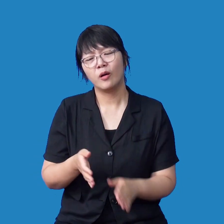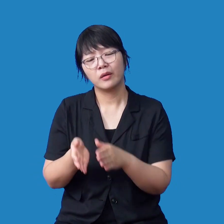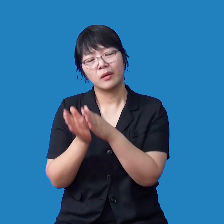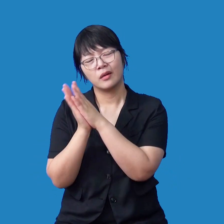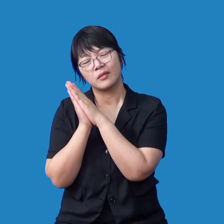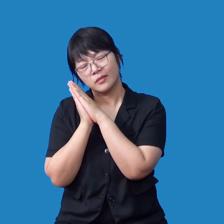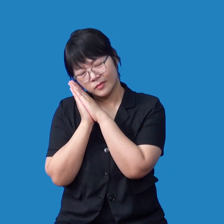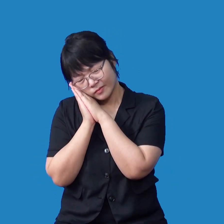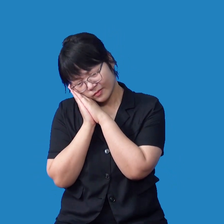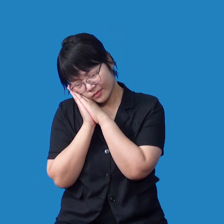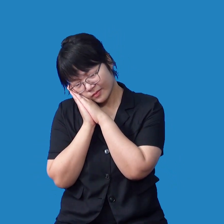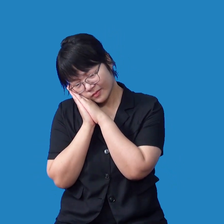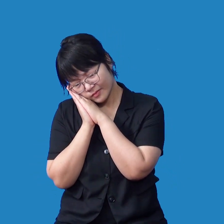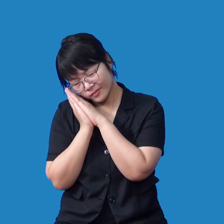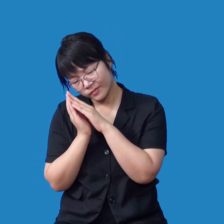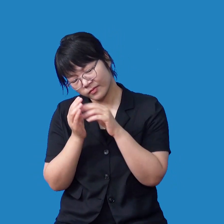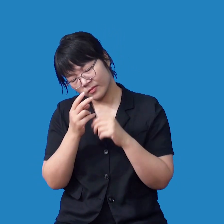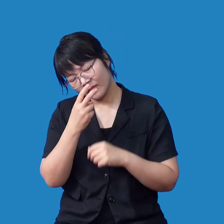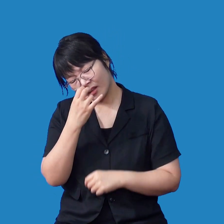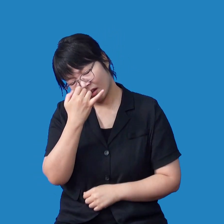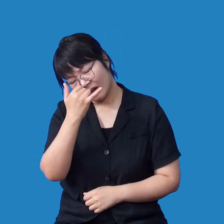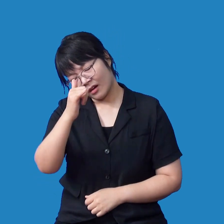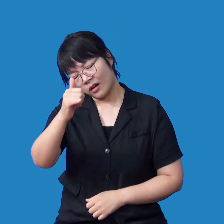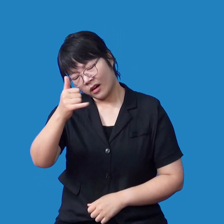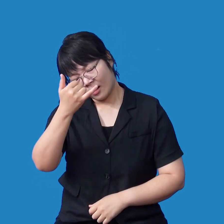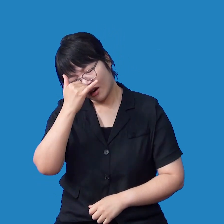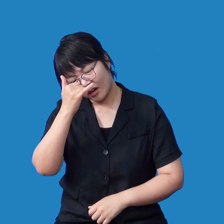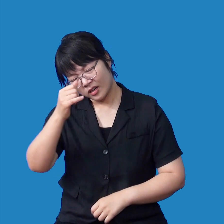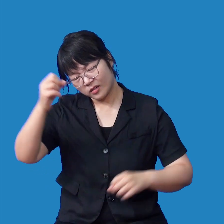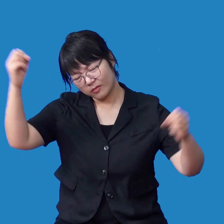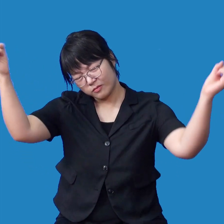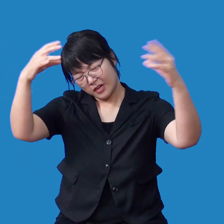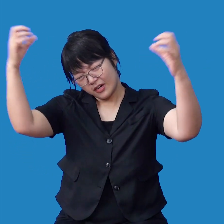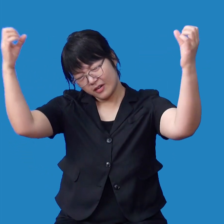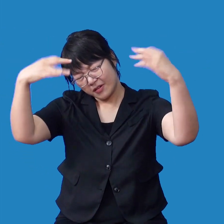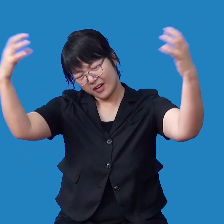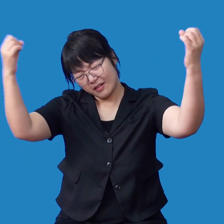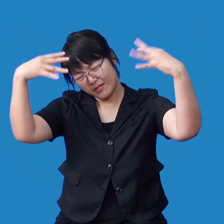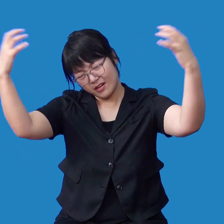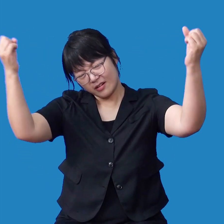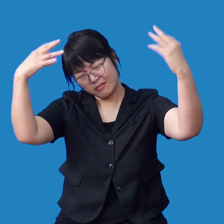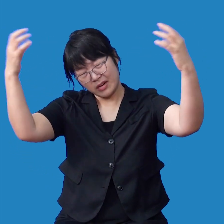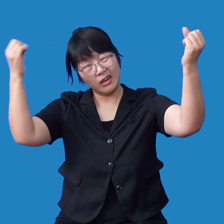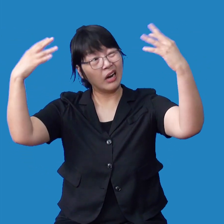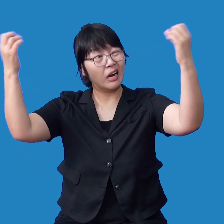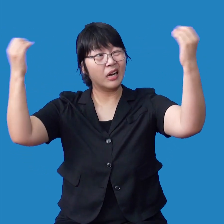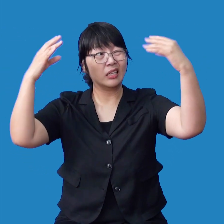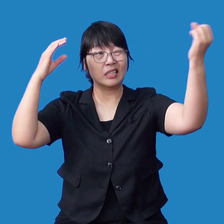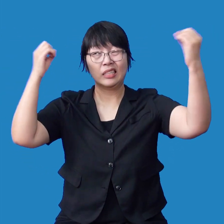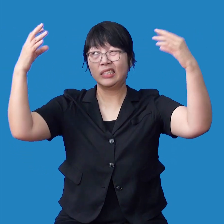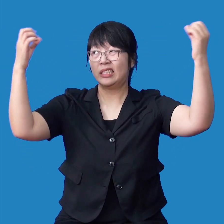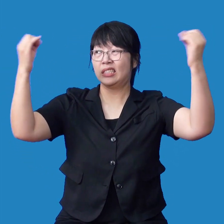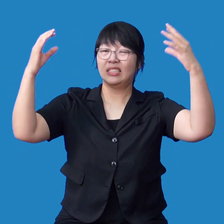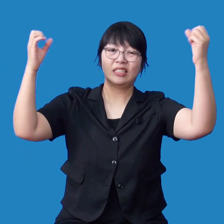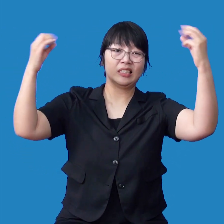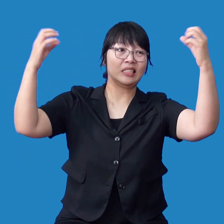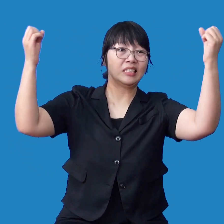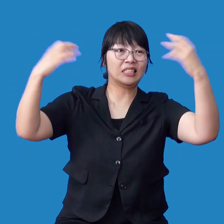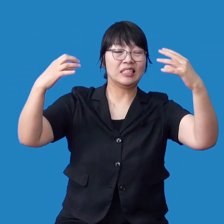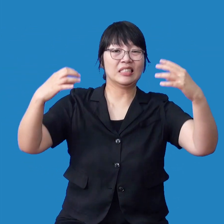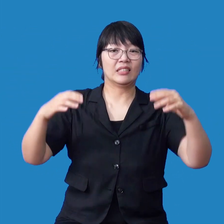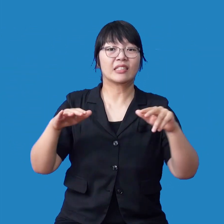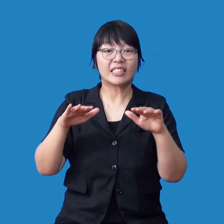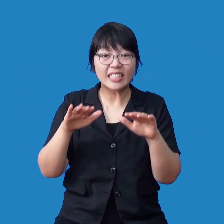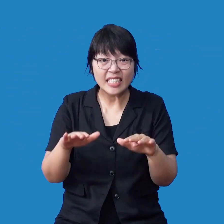들어가 겨우 몇 시간을 지나지 않아 울리는 그 기상 나팔 소리, 지금